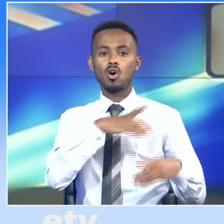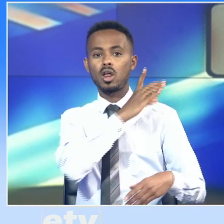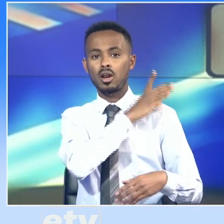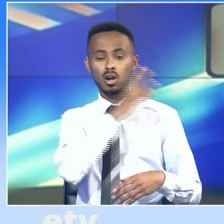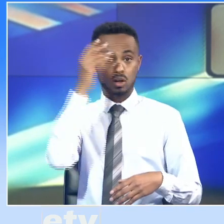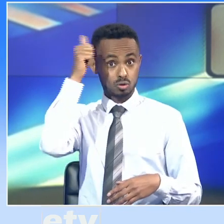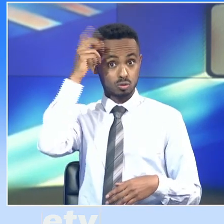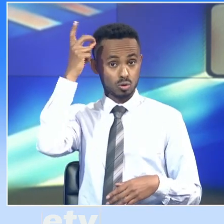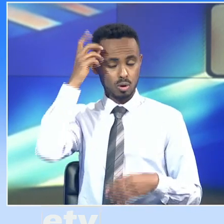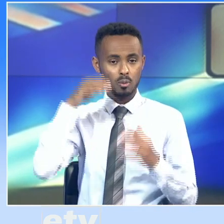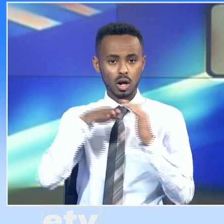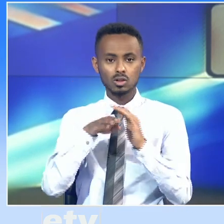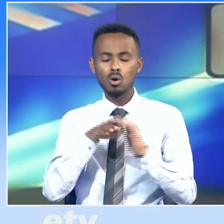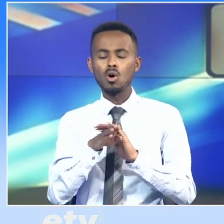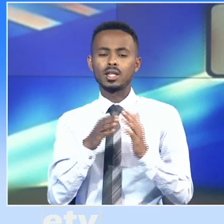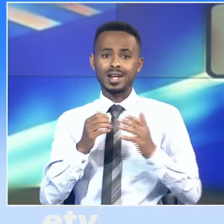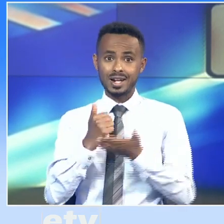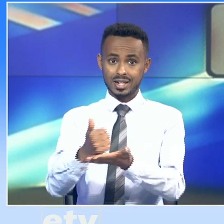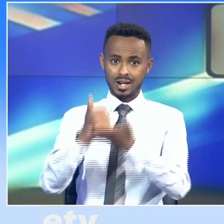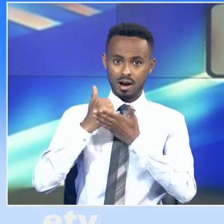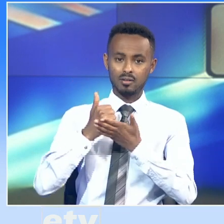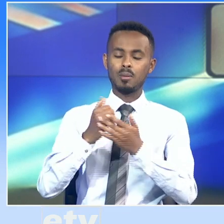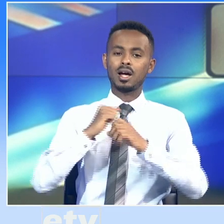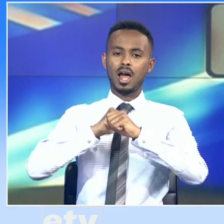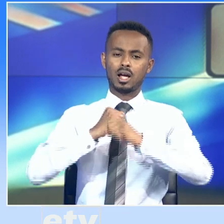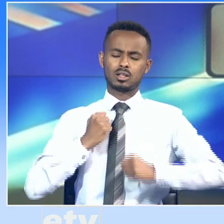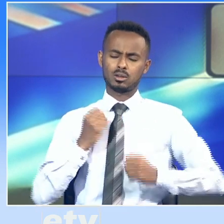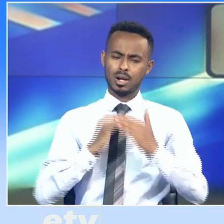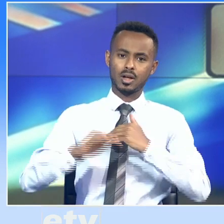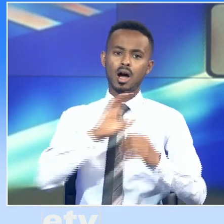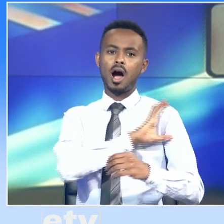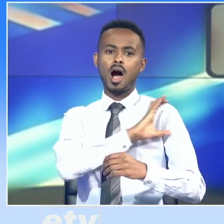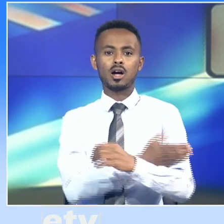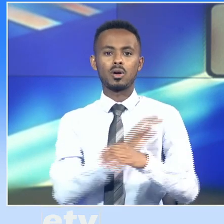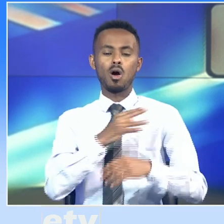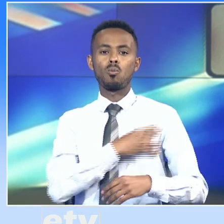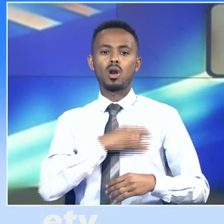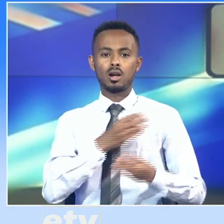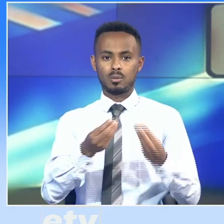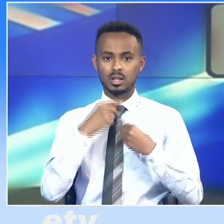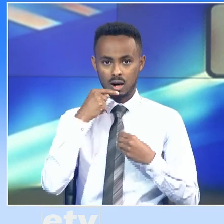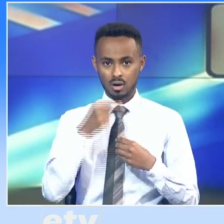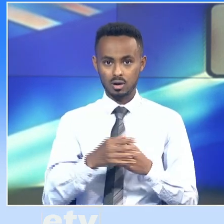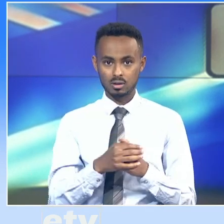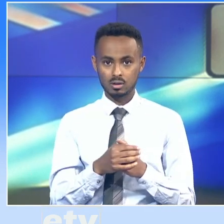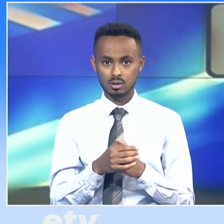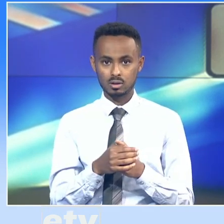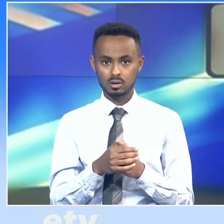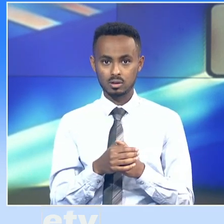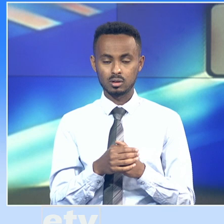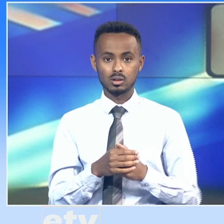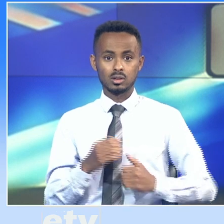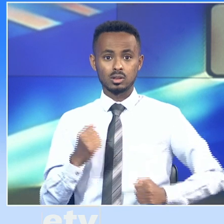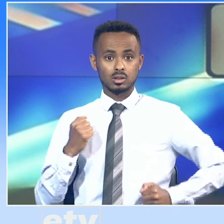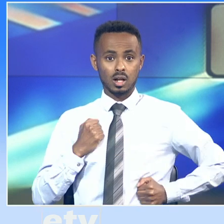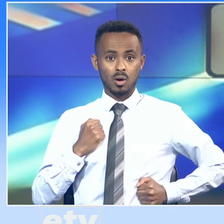ሙሉ በበኩላቸው የተደረገው ድጋፍ ለመከላከያ ሰራዊት የበለጠ አቅምና ሞራል እንደሚሰጥ ተናግረዋል። ሰራዊቱን